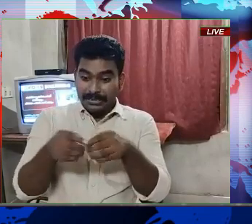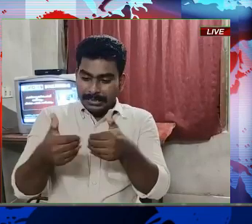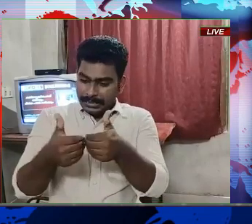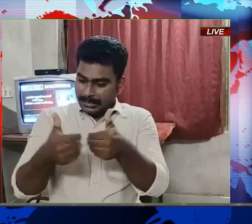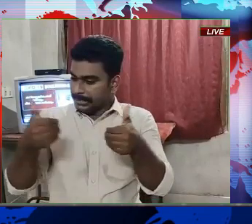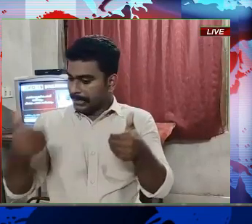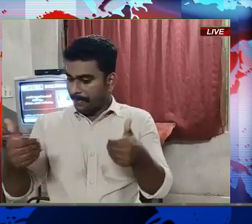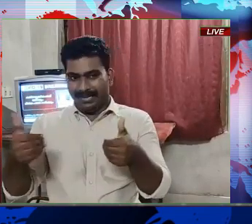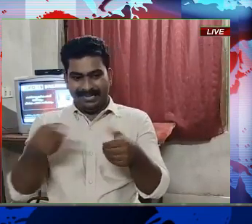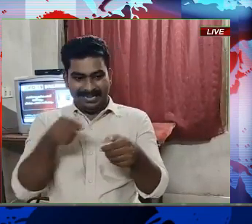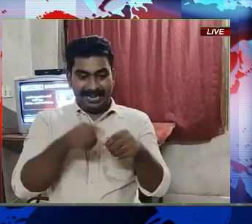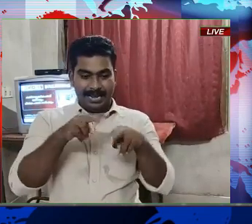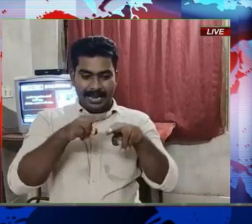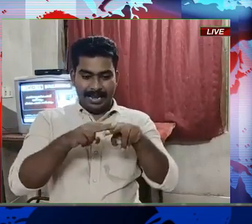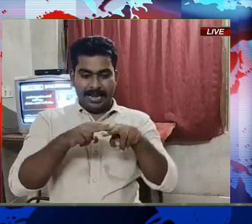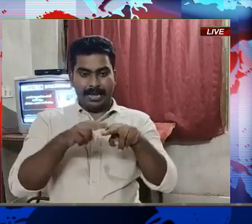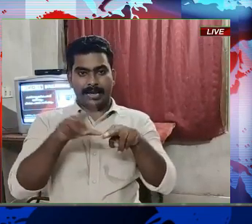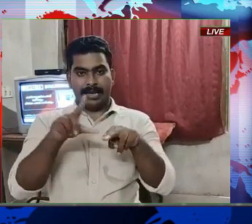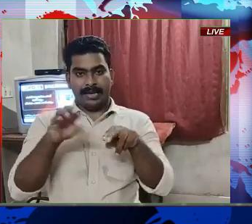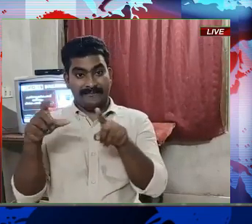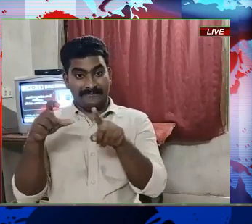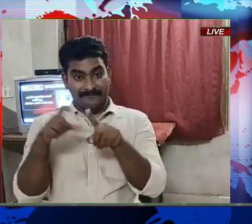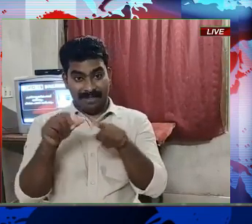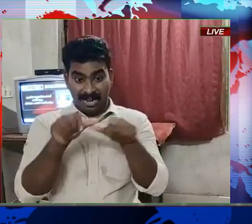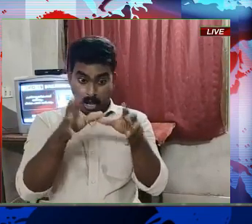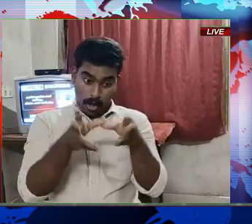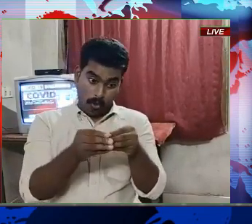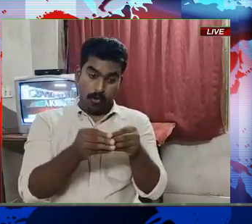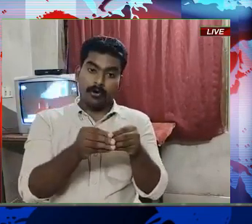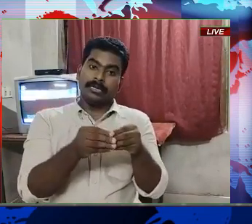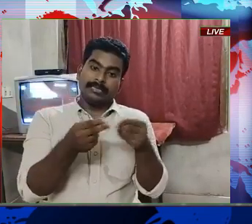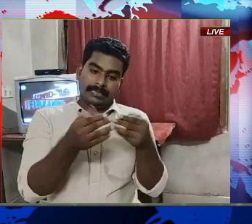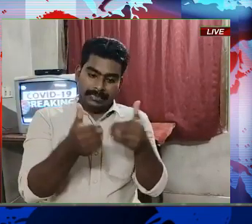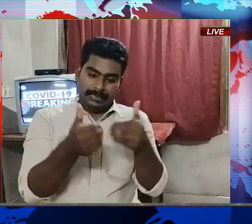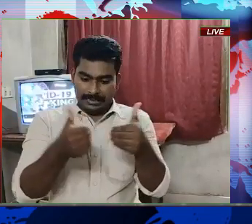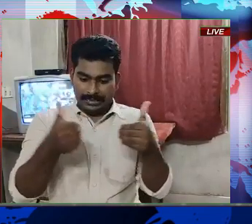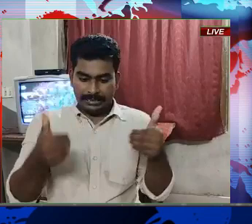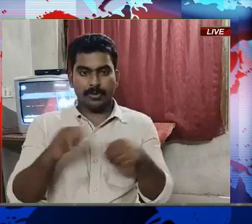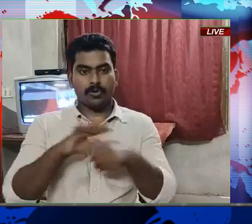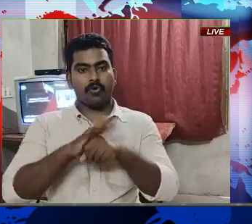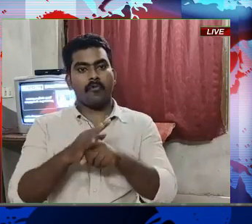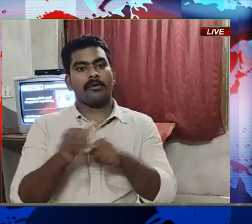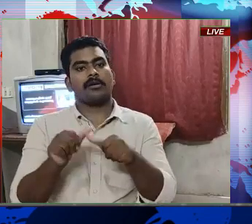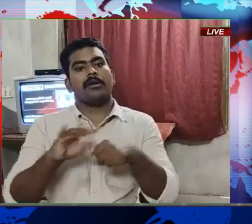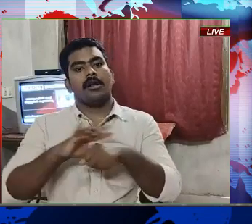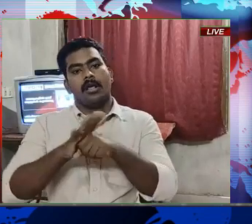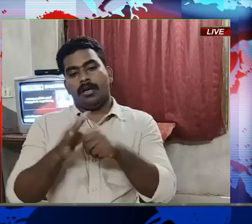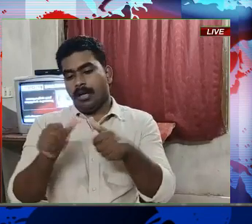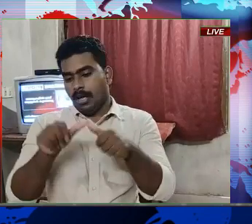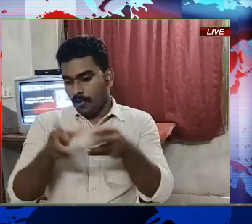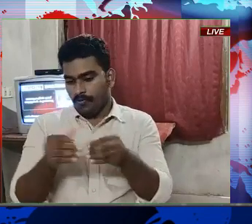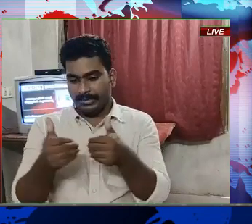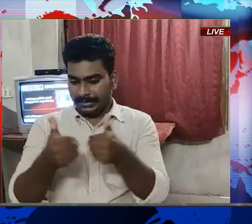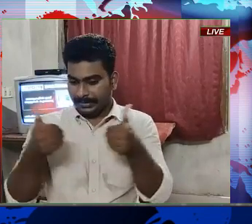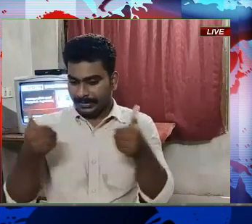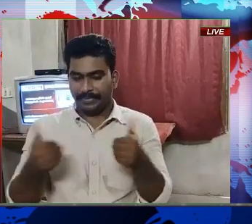പറ്റും. രോഗാണുക്കൾ സപ്ലൈ ചെയ്യാൻ ഈ ആരോഗ്യവാന് സാധിക്കും. അടുത്ത് ഒരു രോഗബാധിതനായിട്ടുള്ള